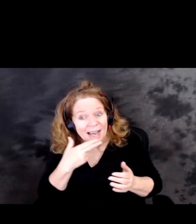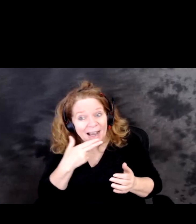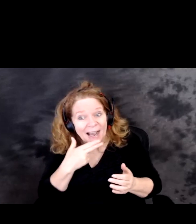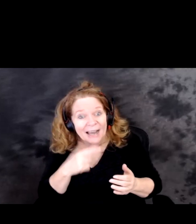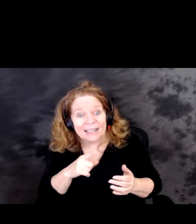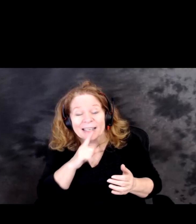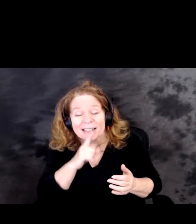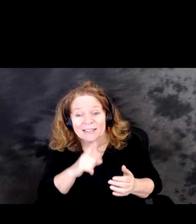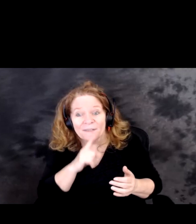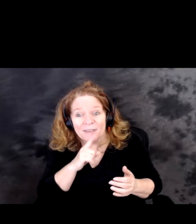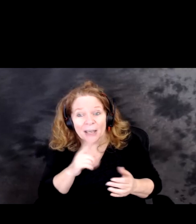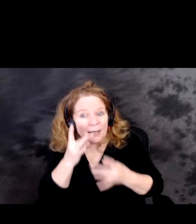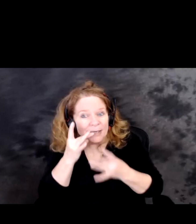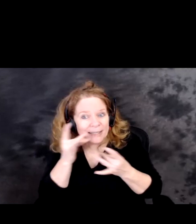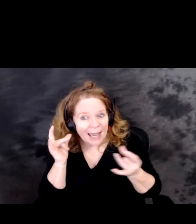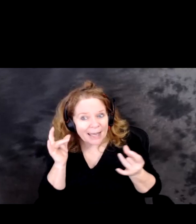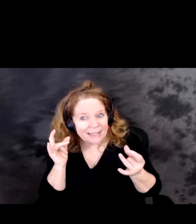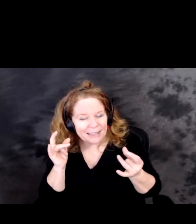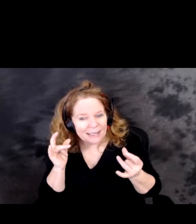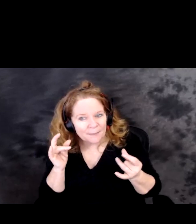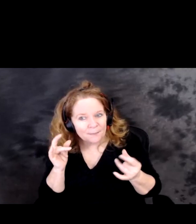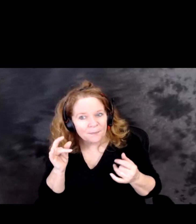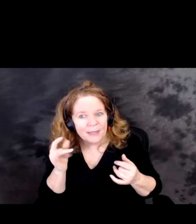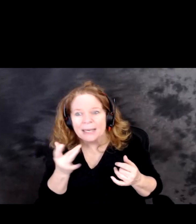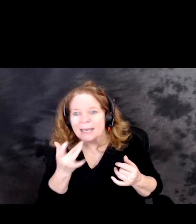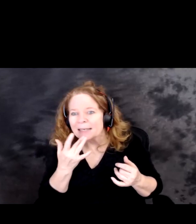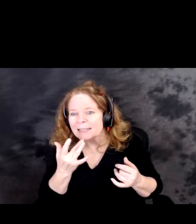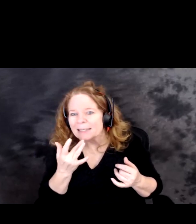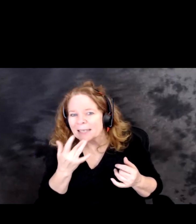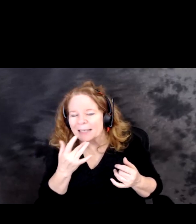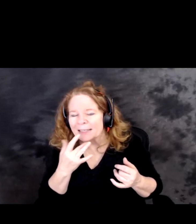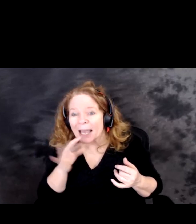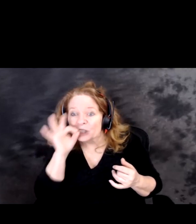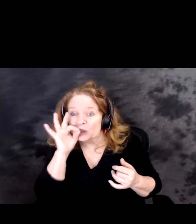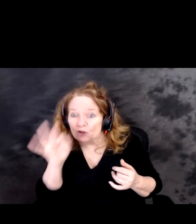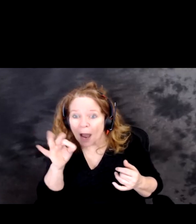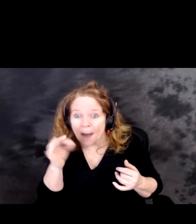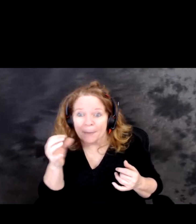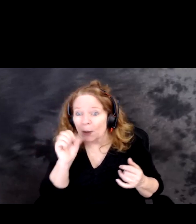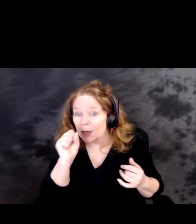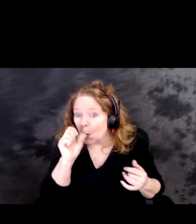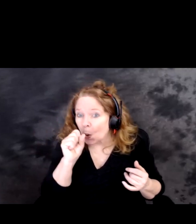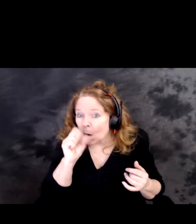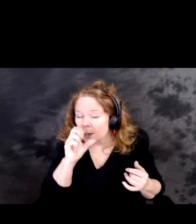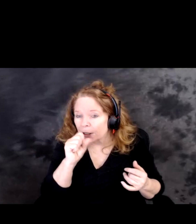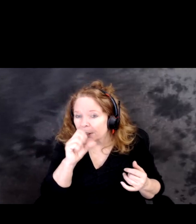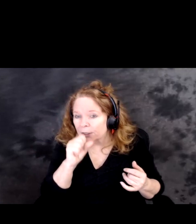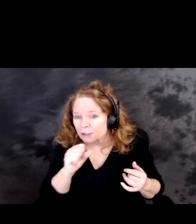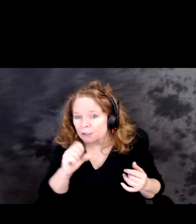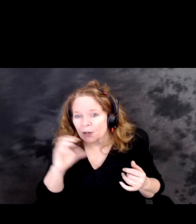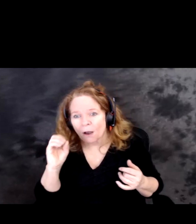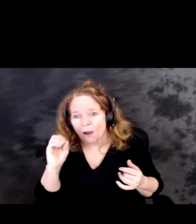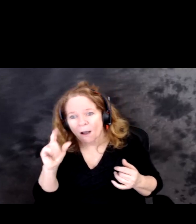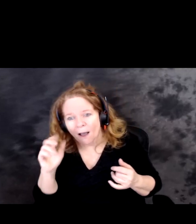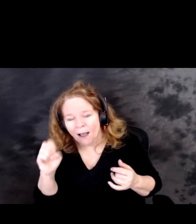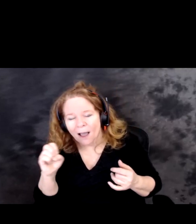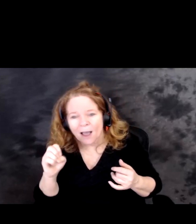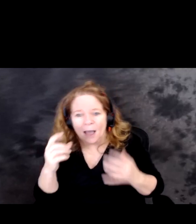Oh, esta miel está tan sabrosa. Sabe a fresas, naranjas,